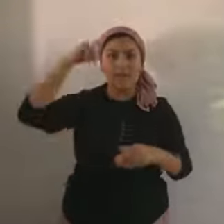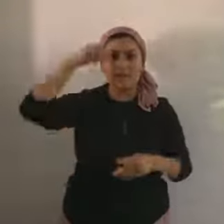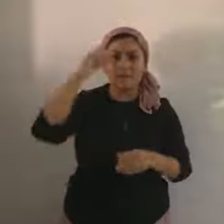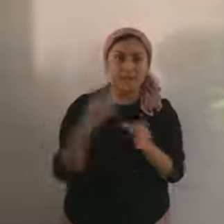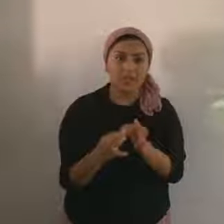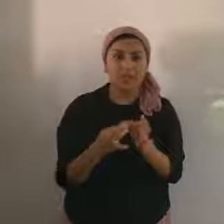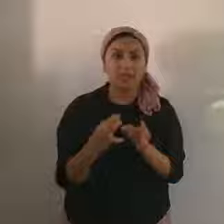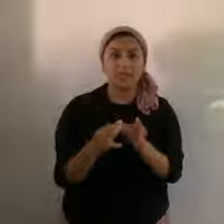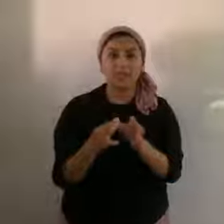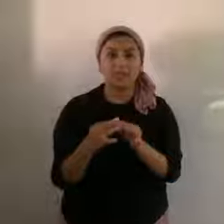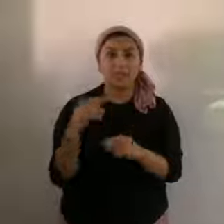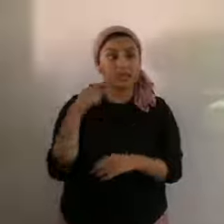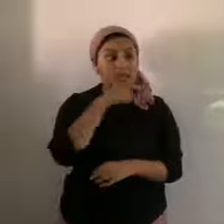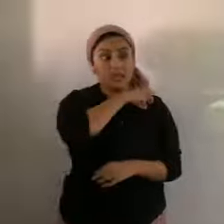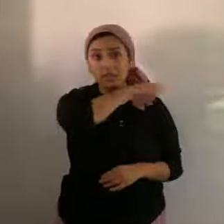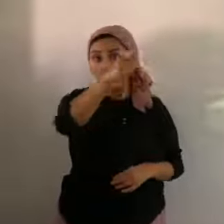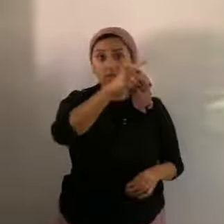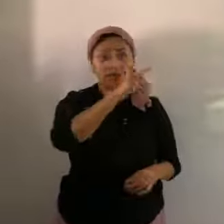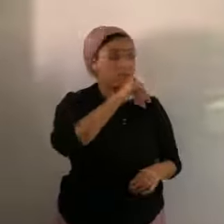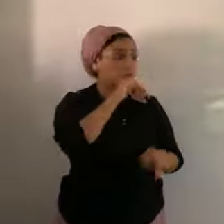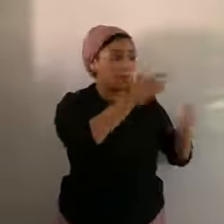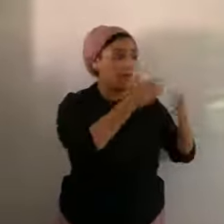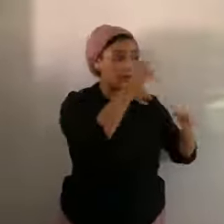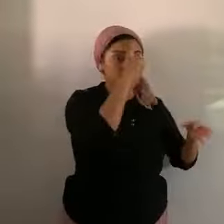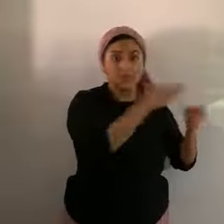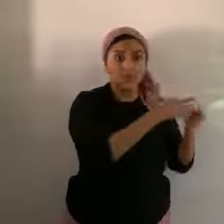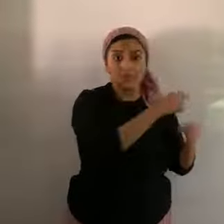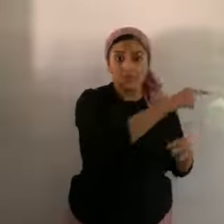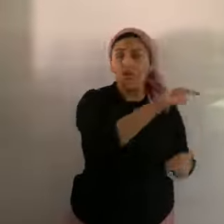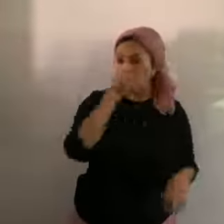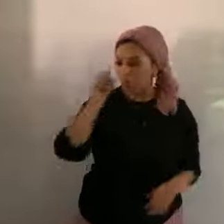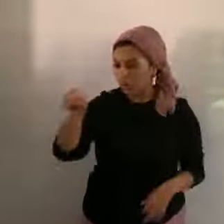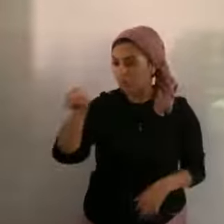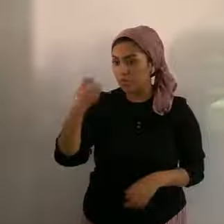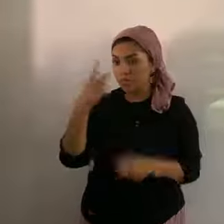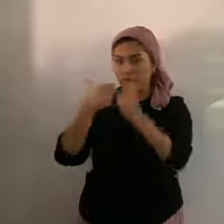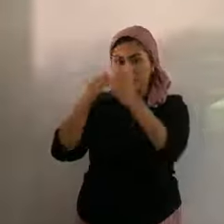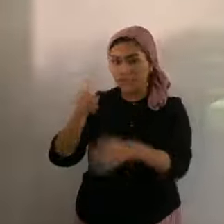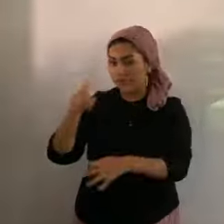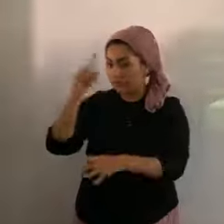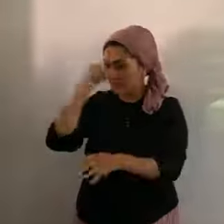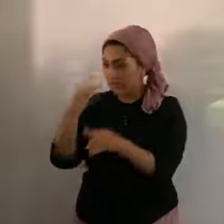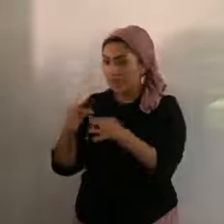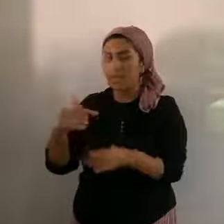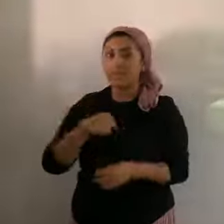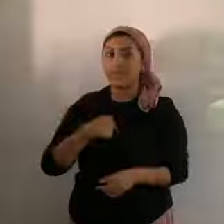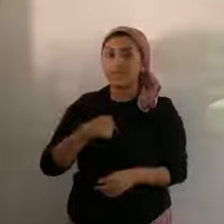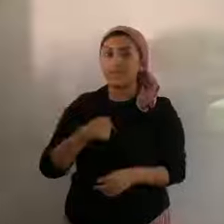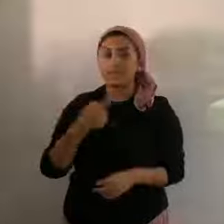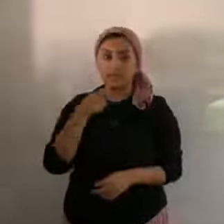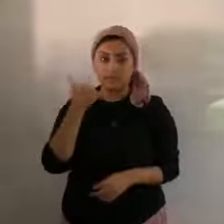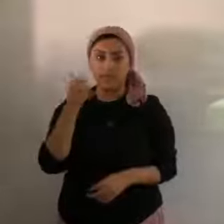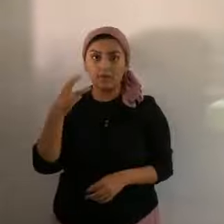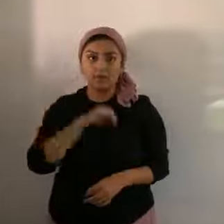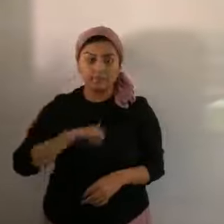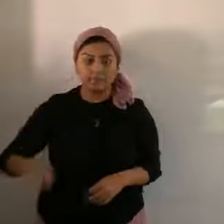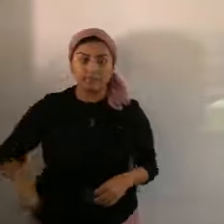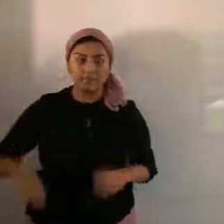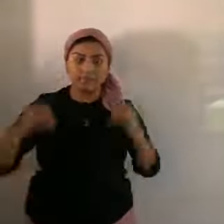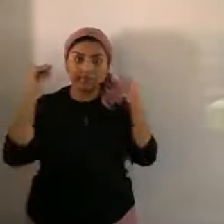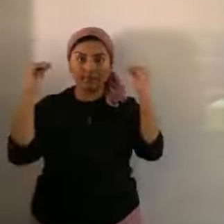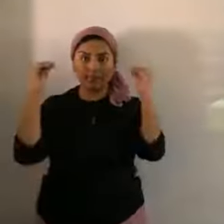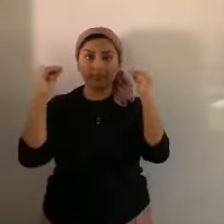no quieren tener fe, no tuvieron fe en mí, ustedes tengan fe en mí. Está diciendo Yahshua HaMashiach, es lo que está diciendo